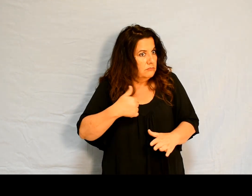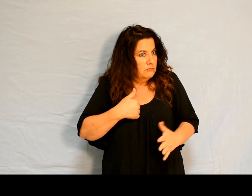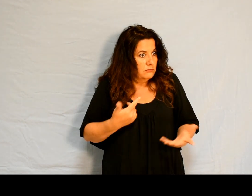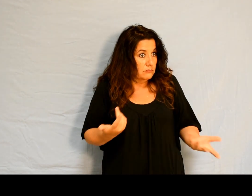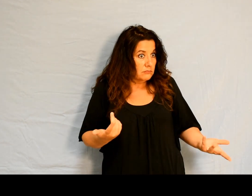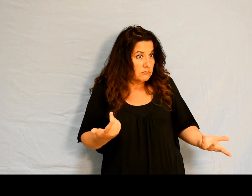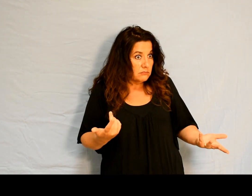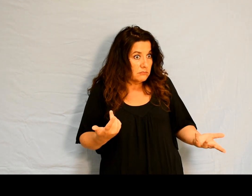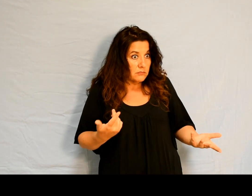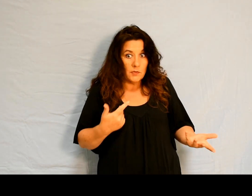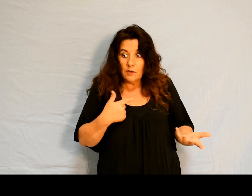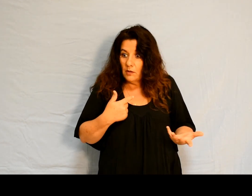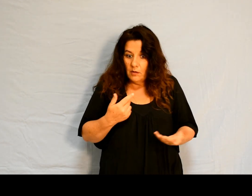veux de mes biens?